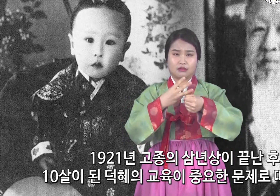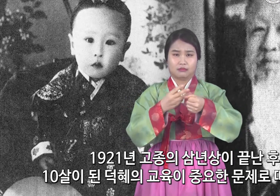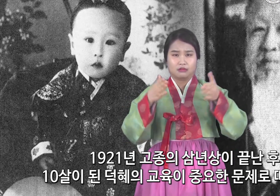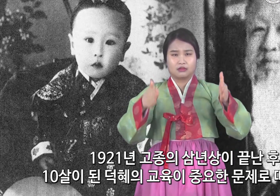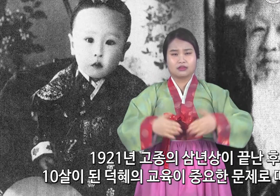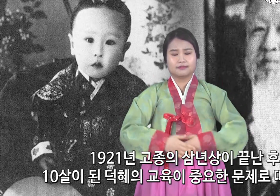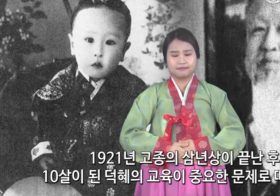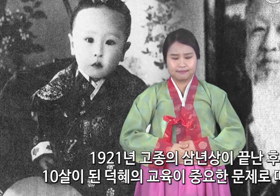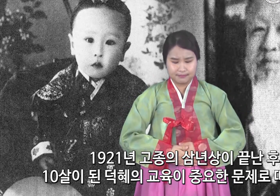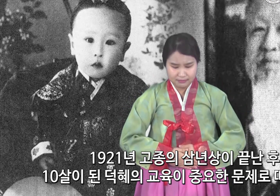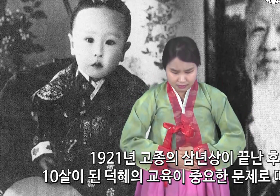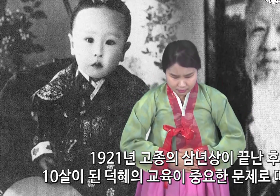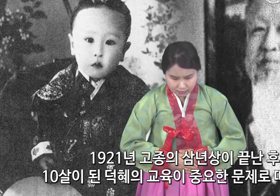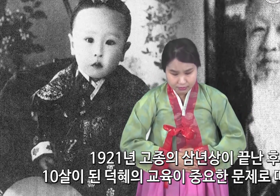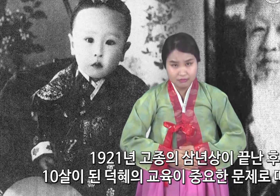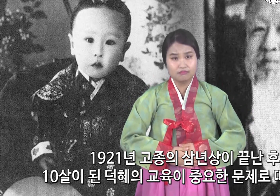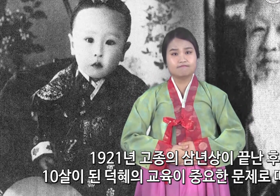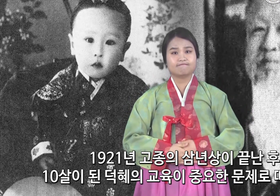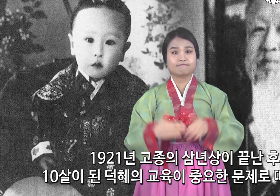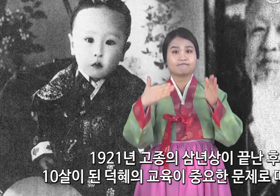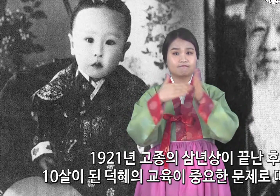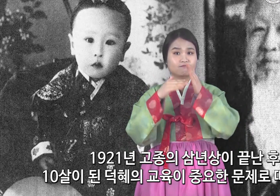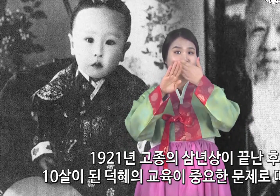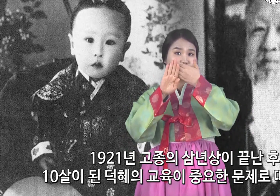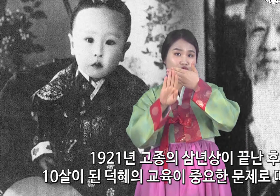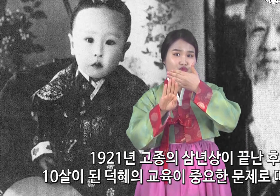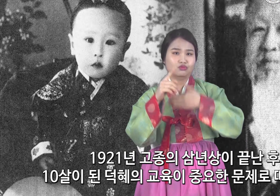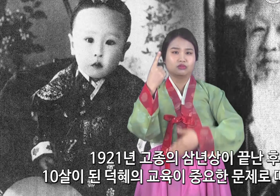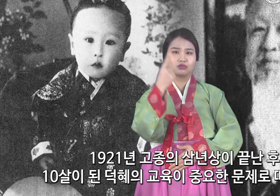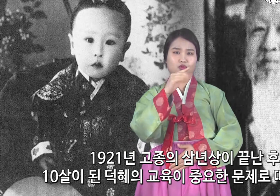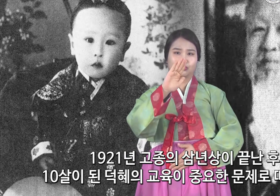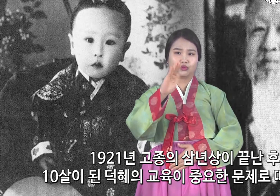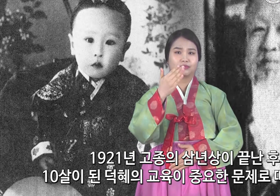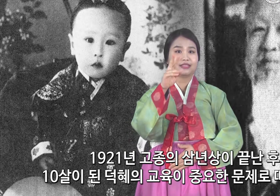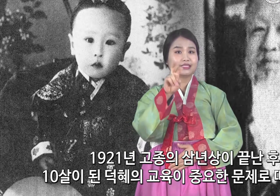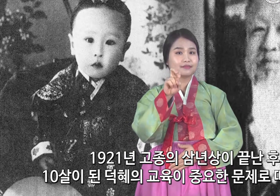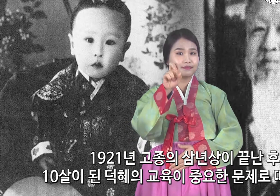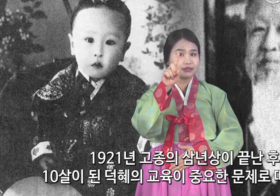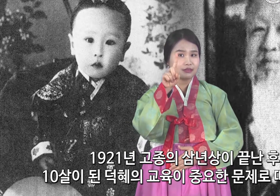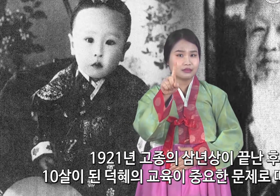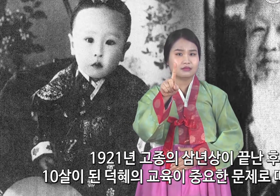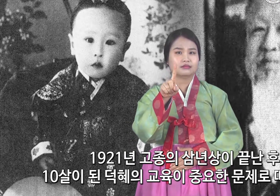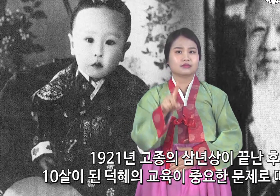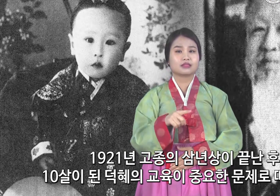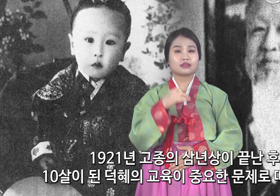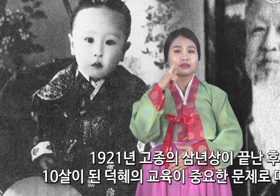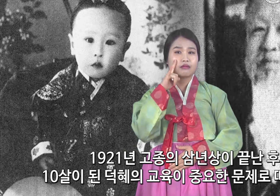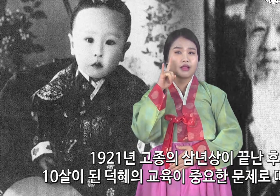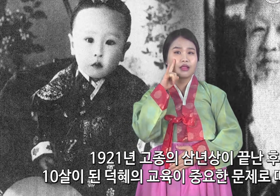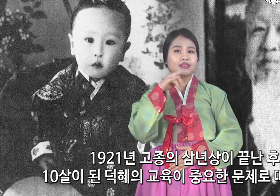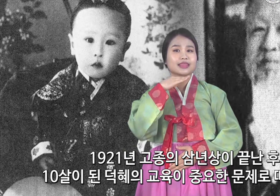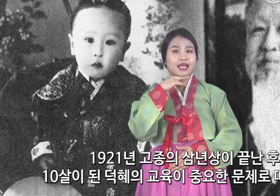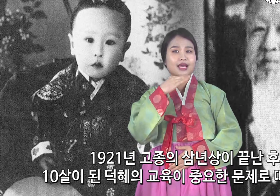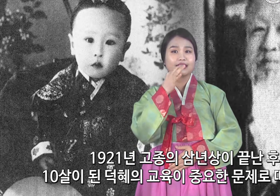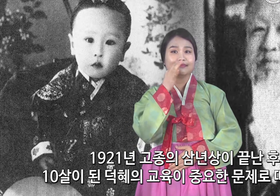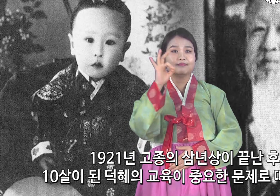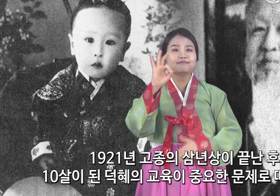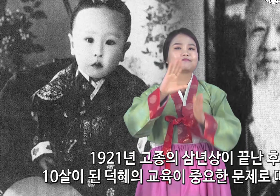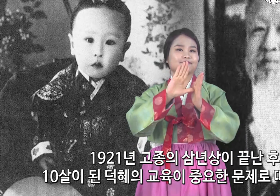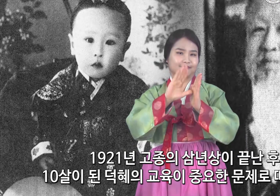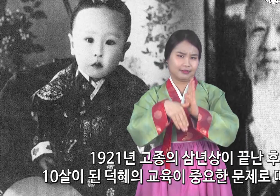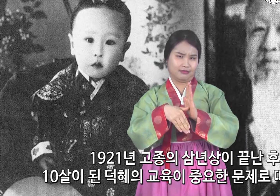1921년 고종의 3년상이 끝난 후 10살이 된 덕혜의 교육이 중요한